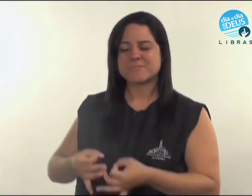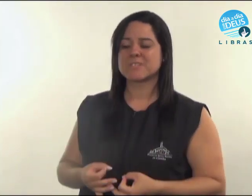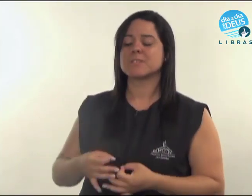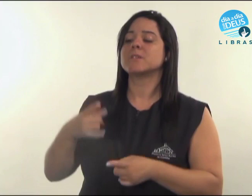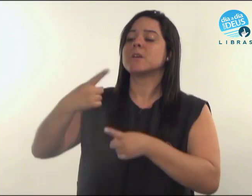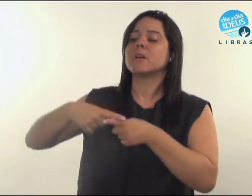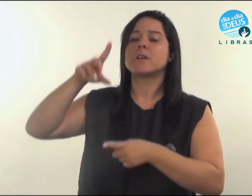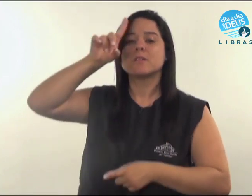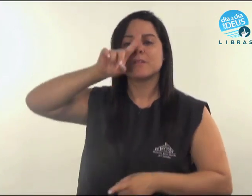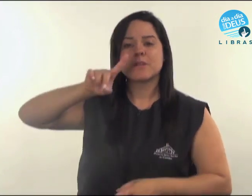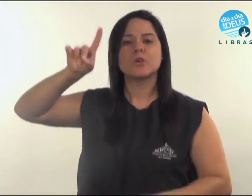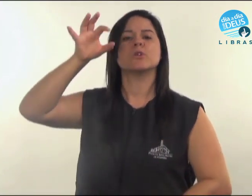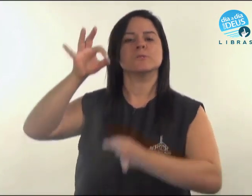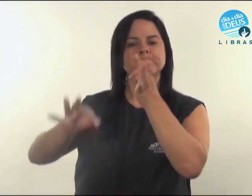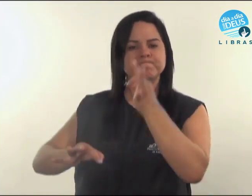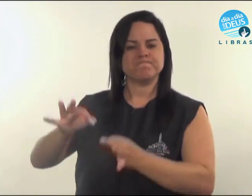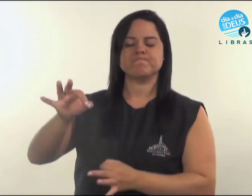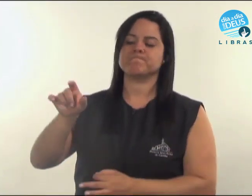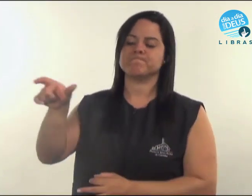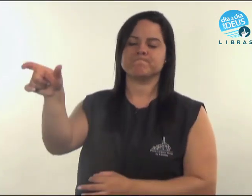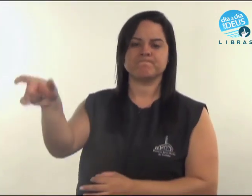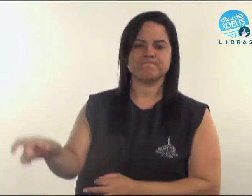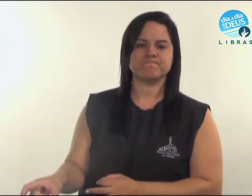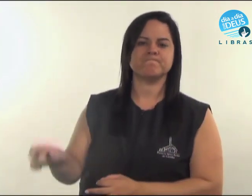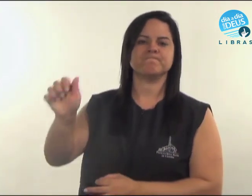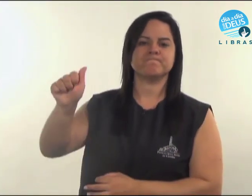Deus julgou Ananias,